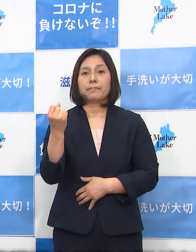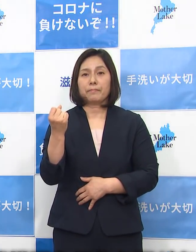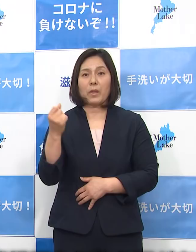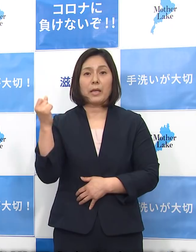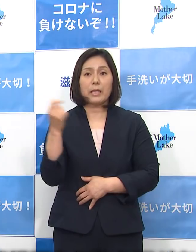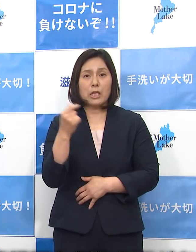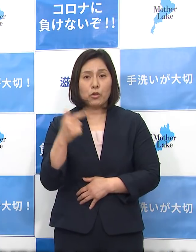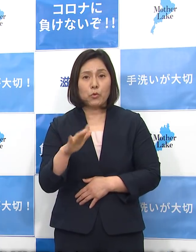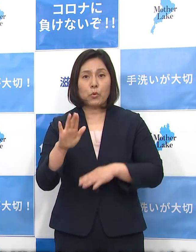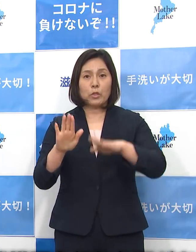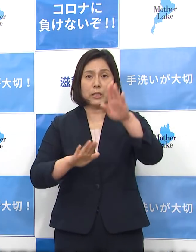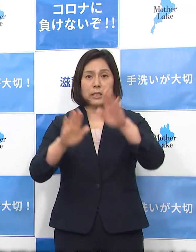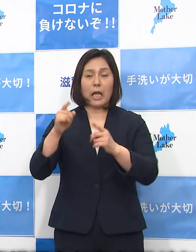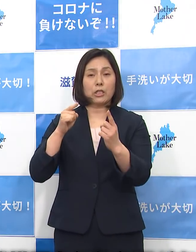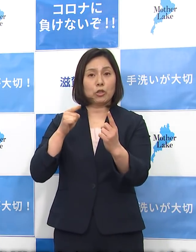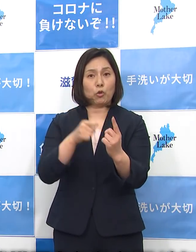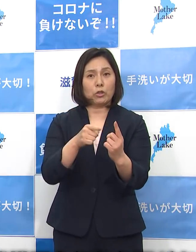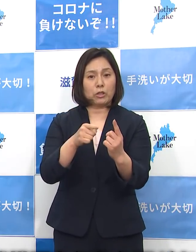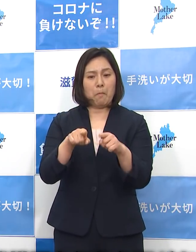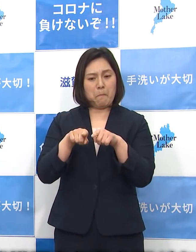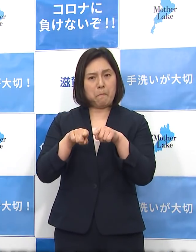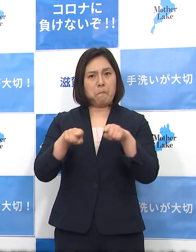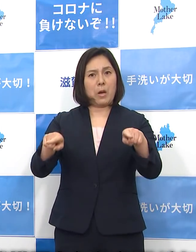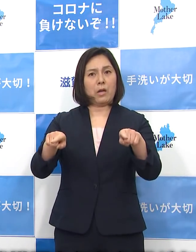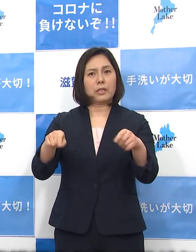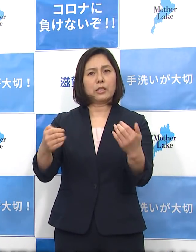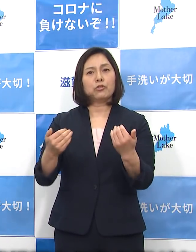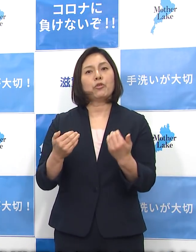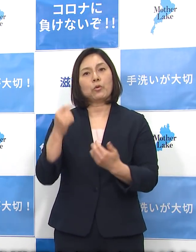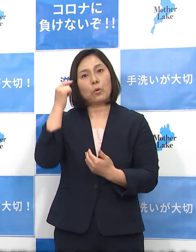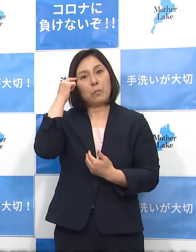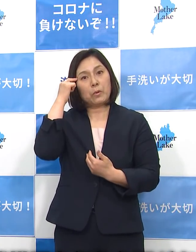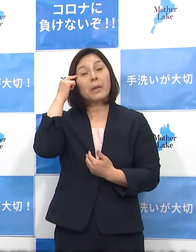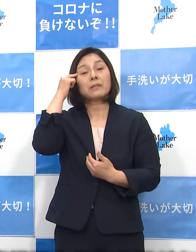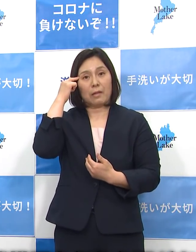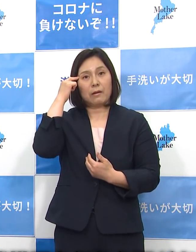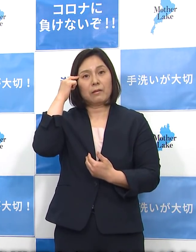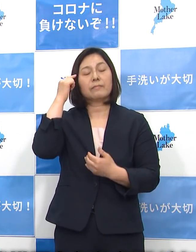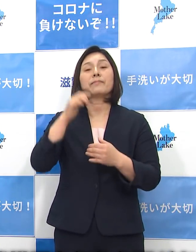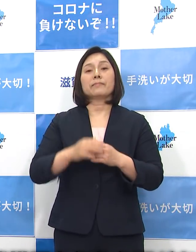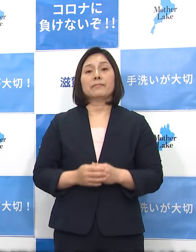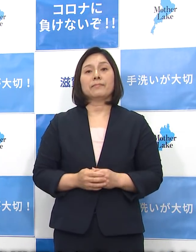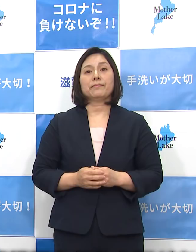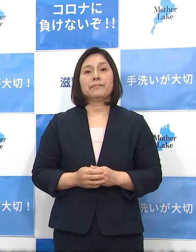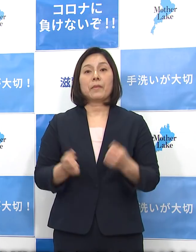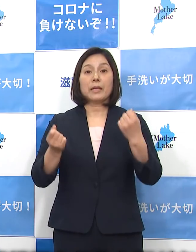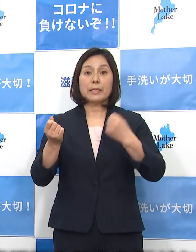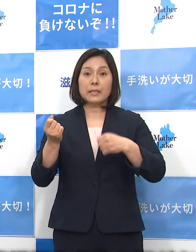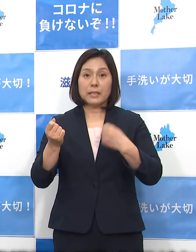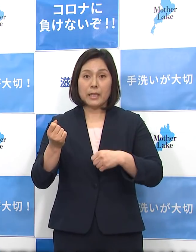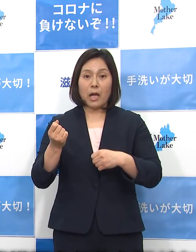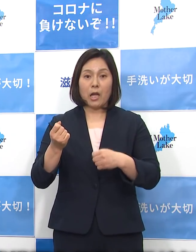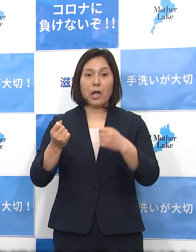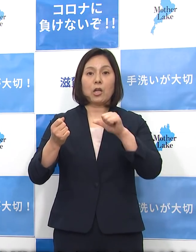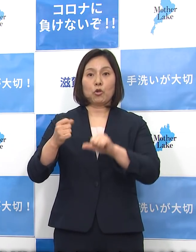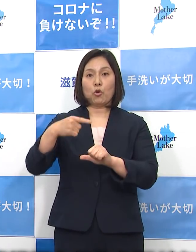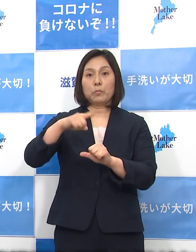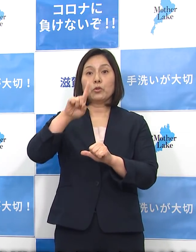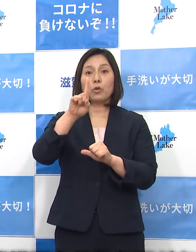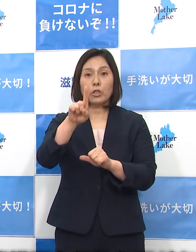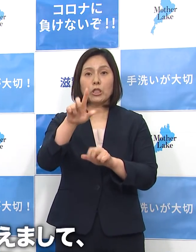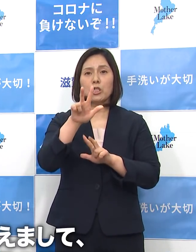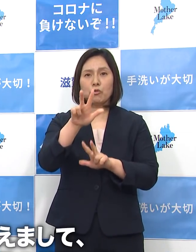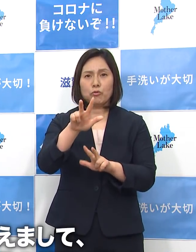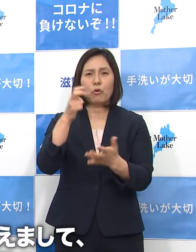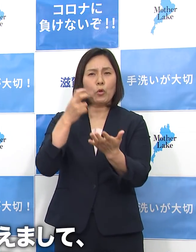緊急事態措置を行う必要があると考えましたので市が5分の1ルールの徹底